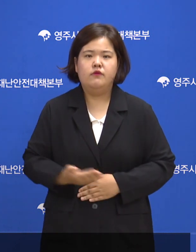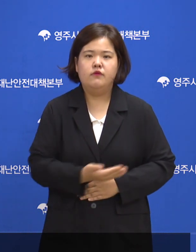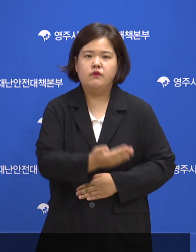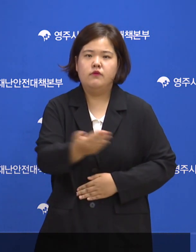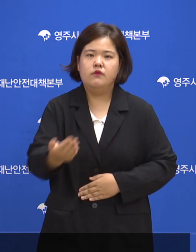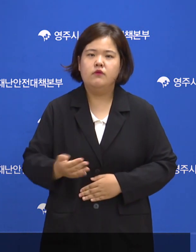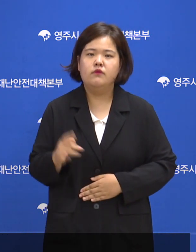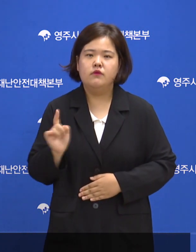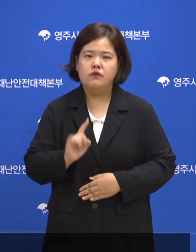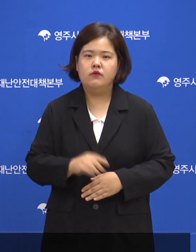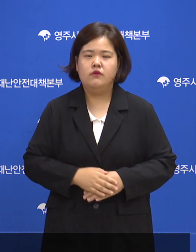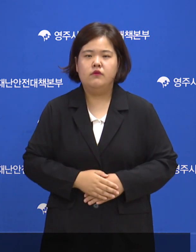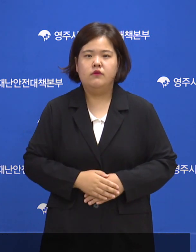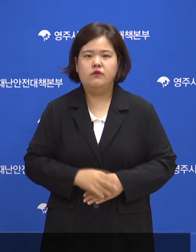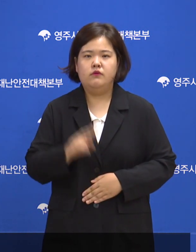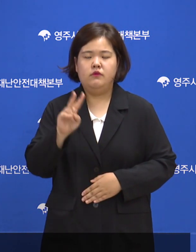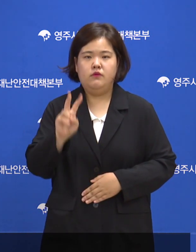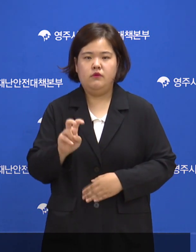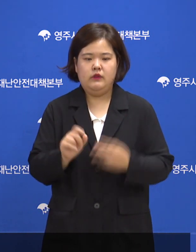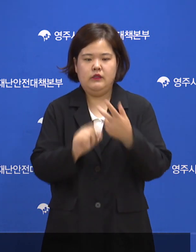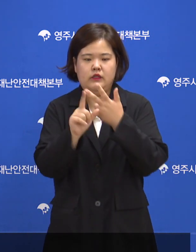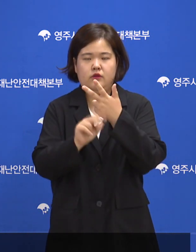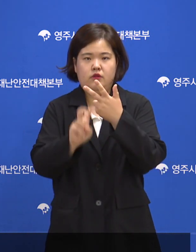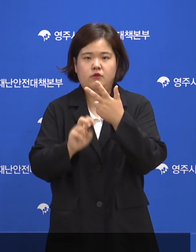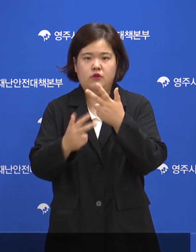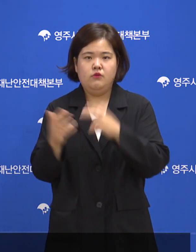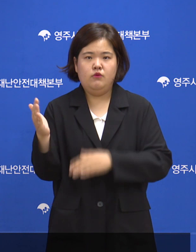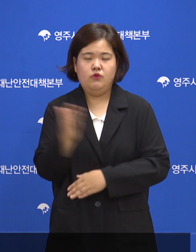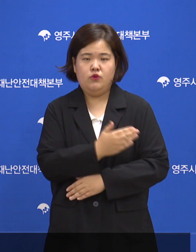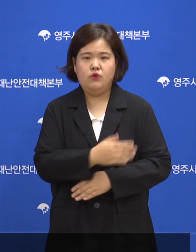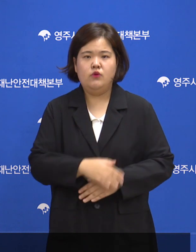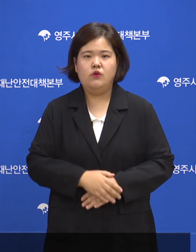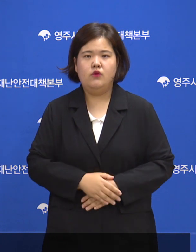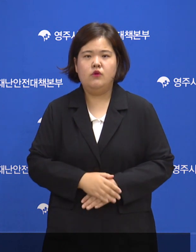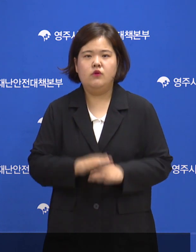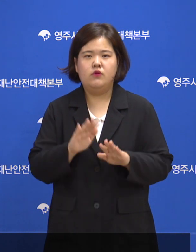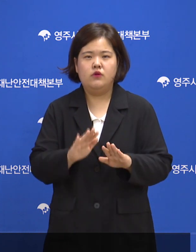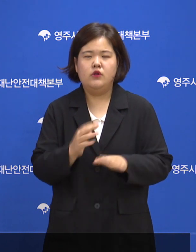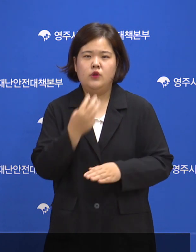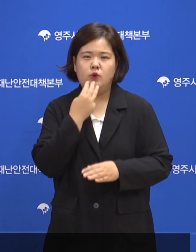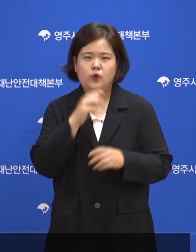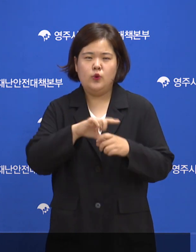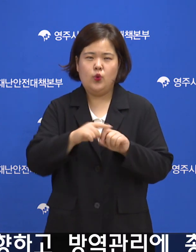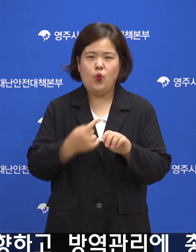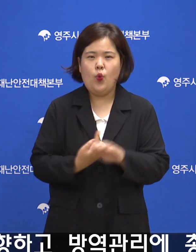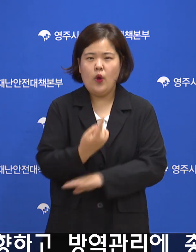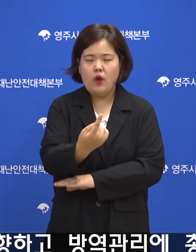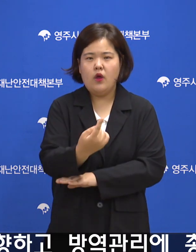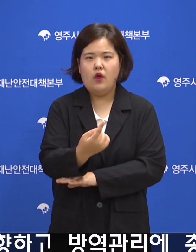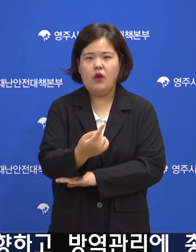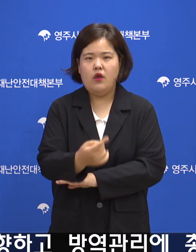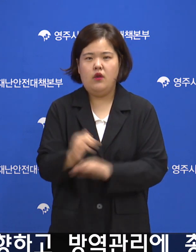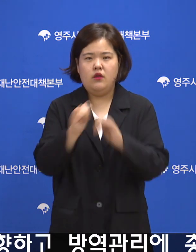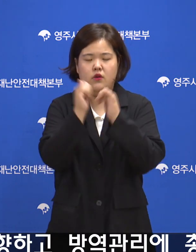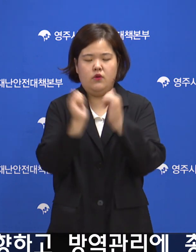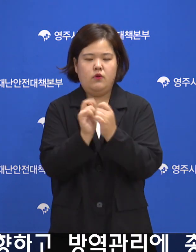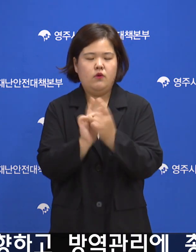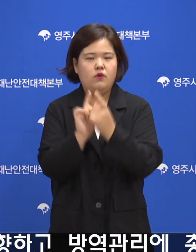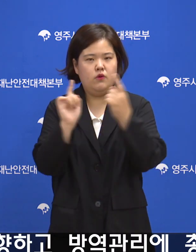여러분, 지난 27일부터 우리 시를 포함한 비수도권 전체가 사회적